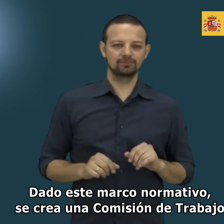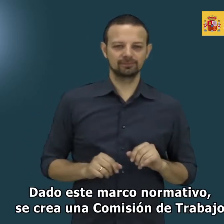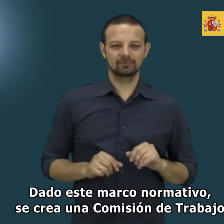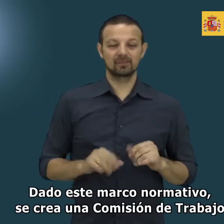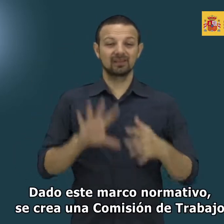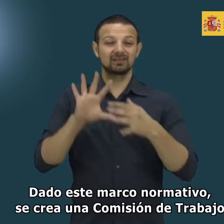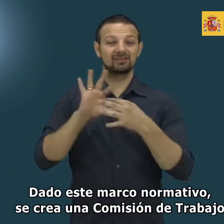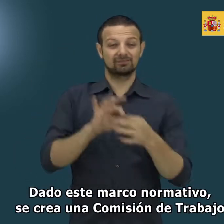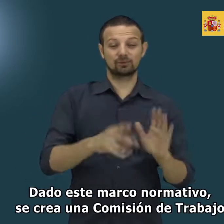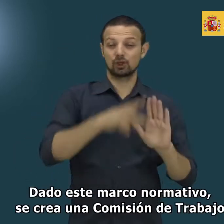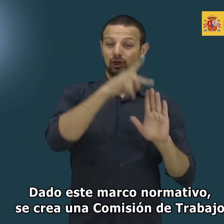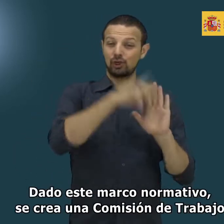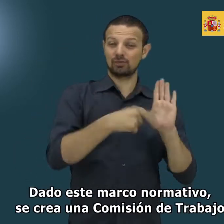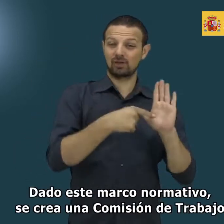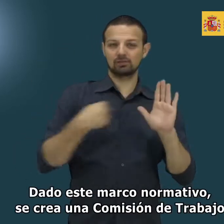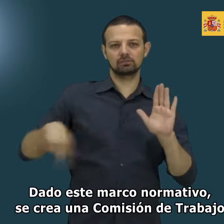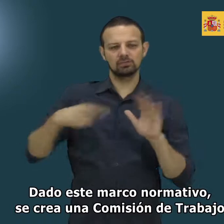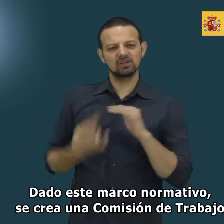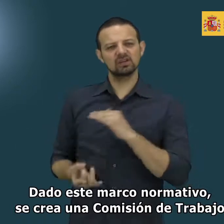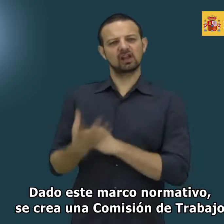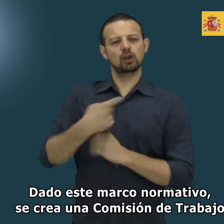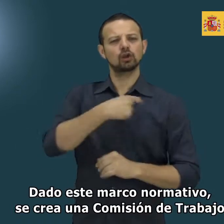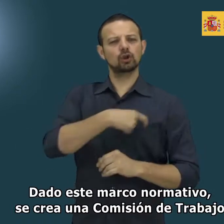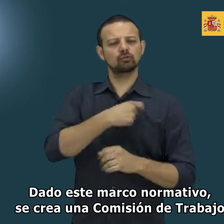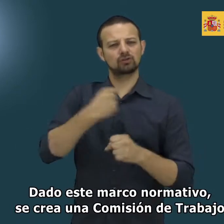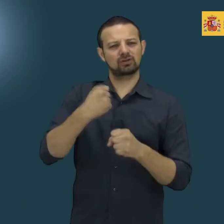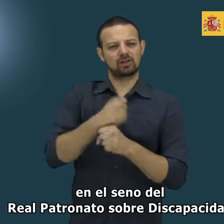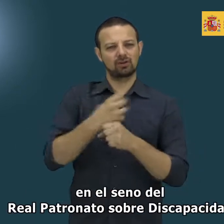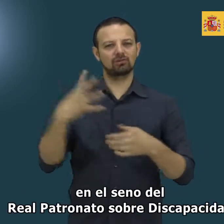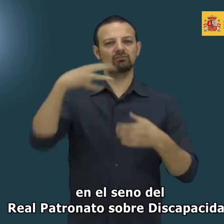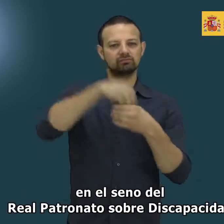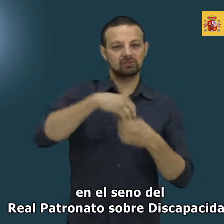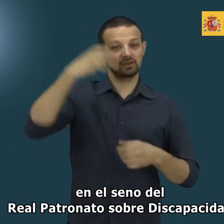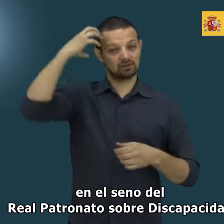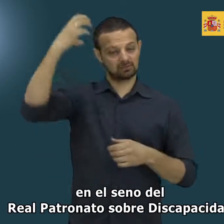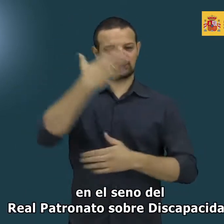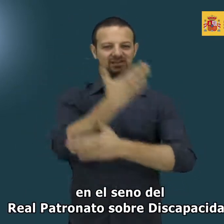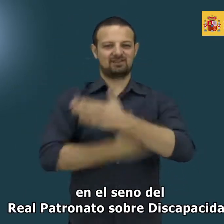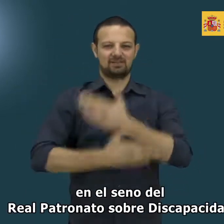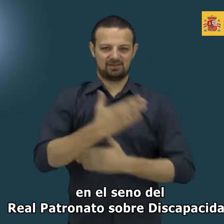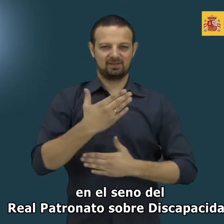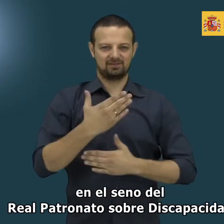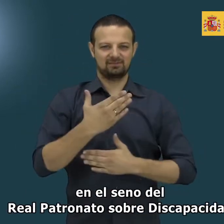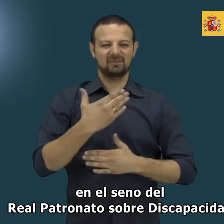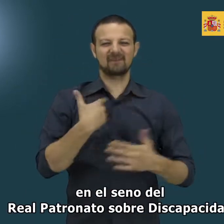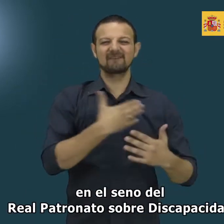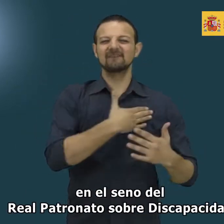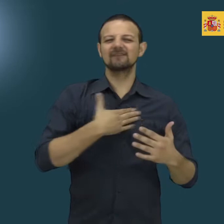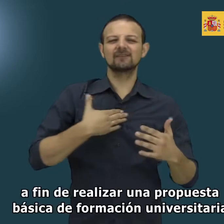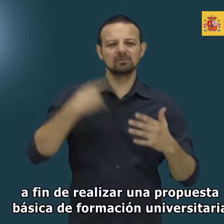Dado este marco normativo, se crea una comisión de trabajo en el seno del Real Patronato sobre Discapacidad, a fin